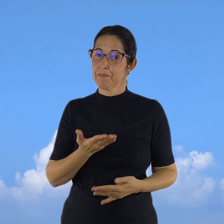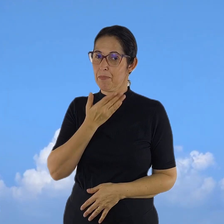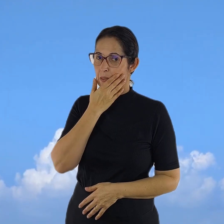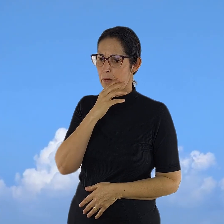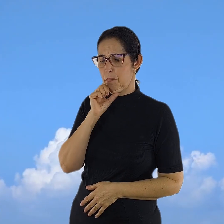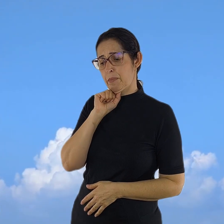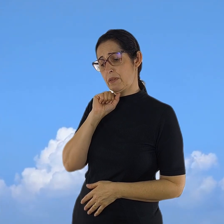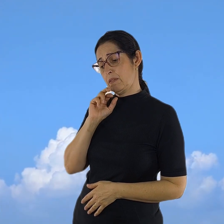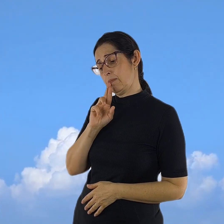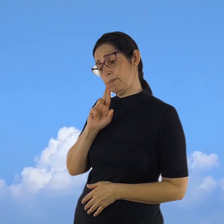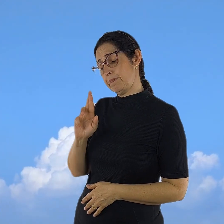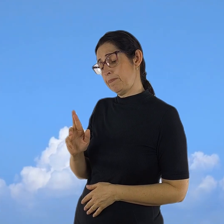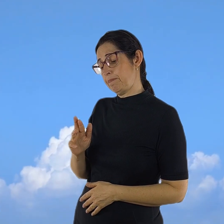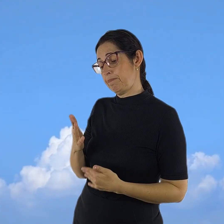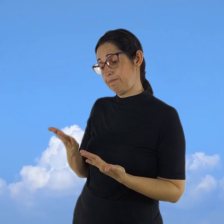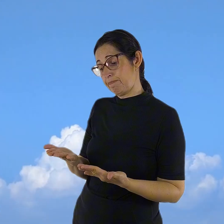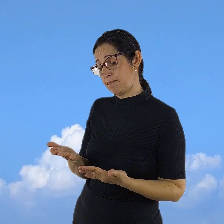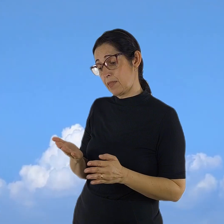E o pai respondeu: